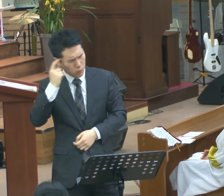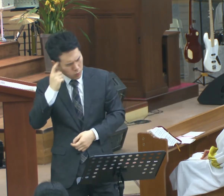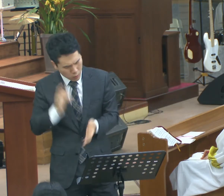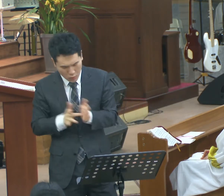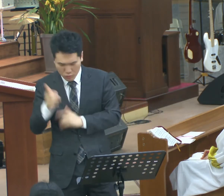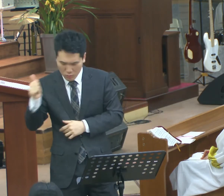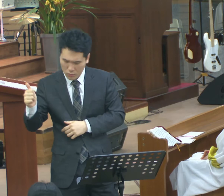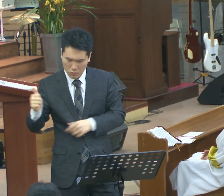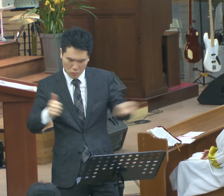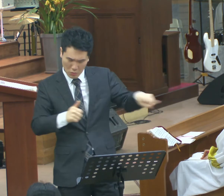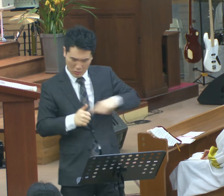그런 생각이 들어요.